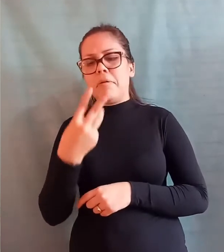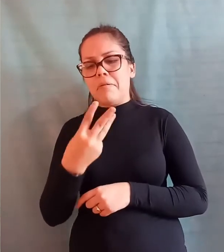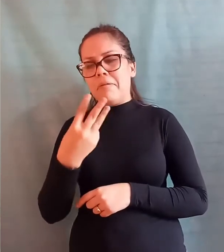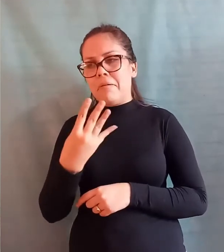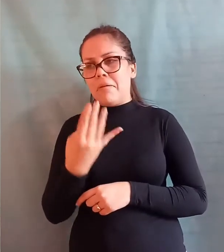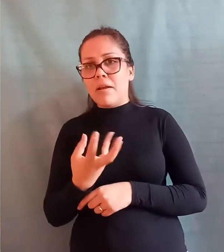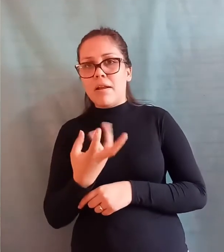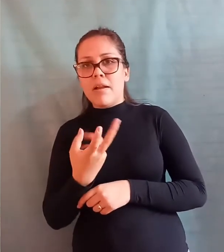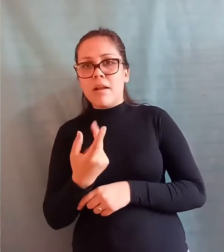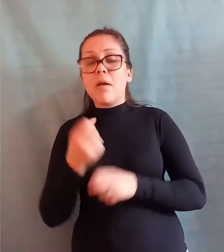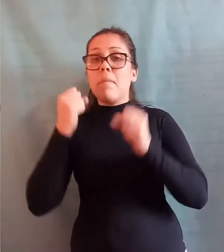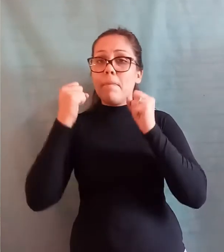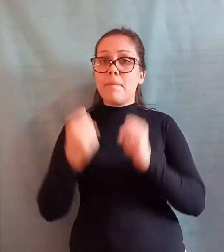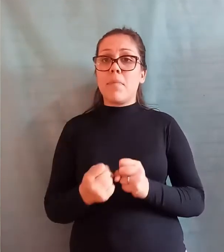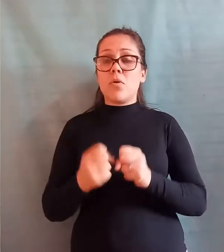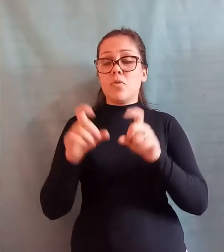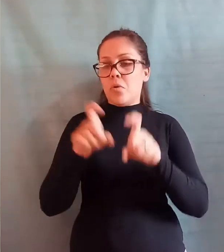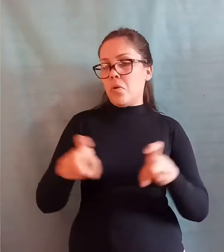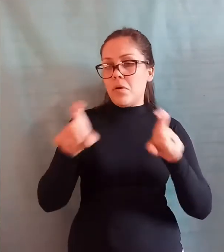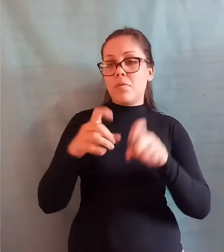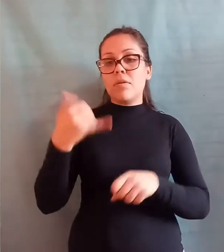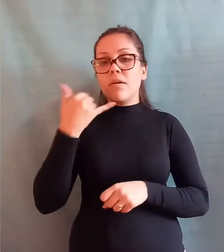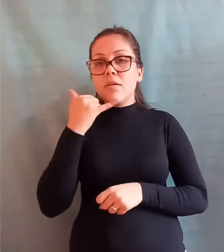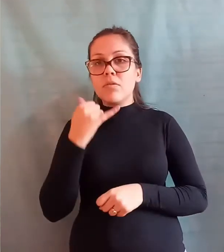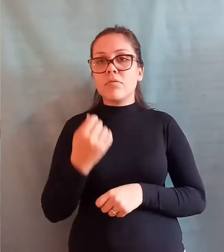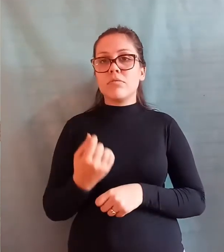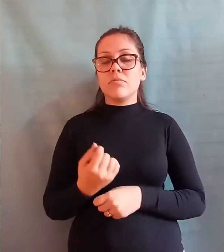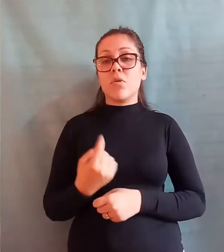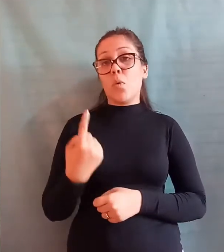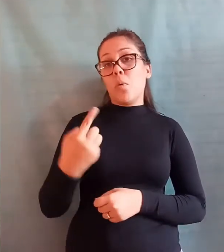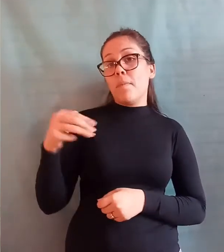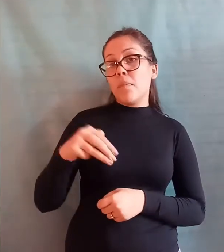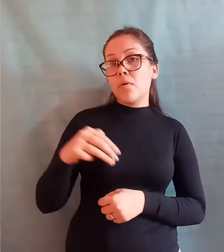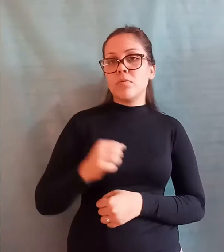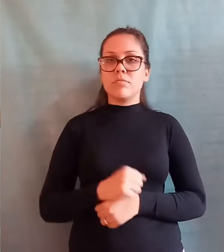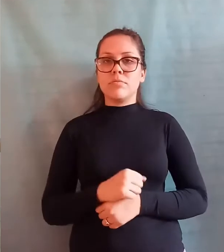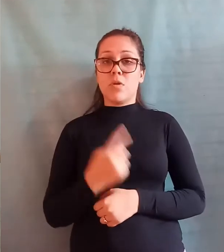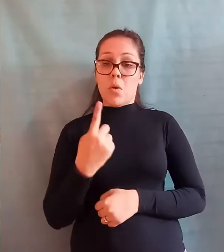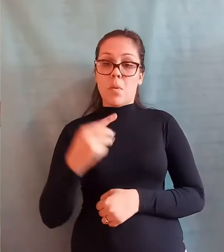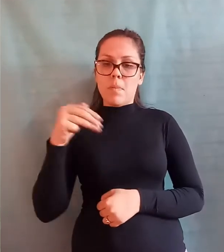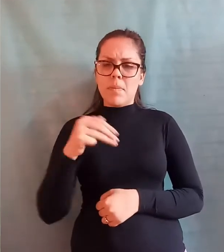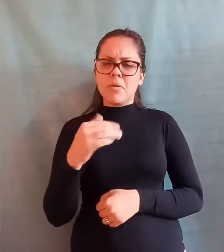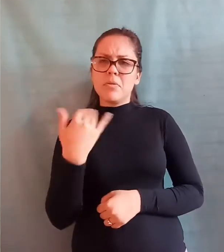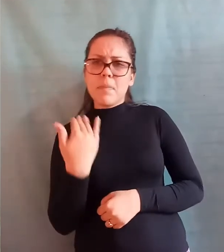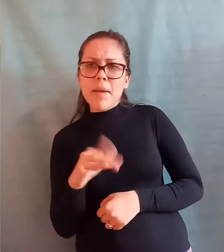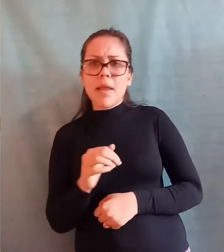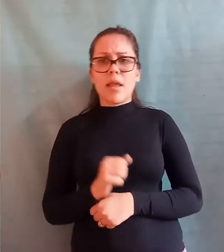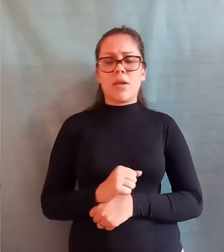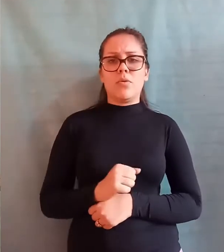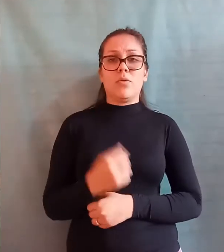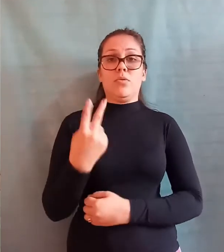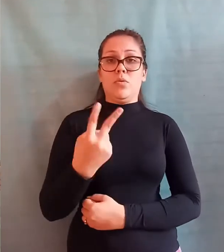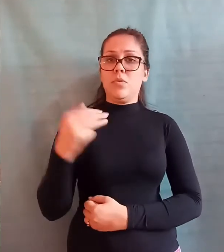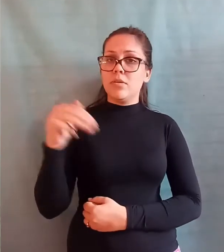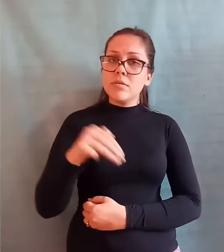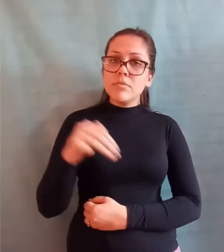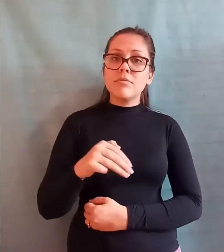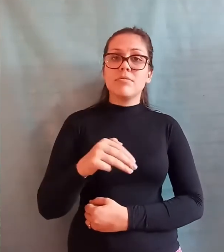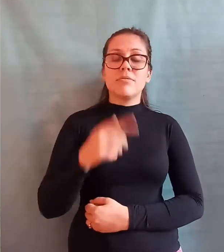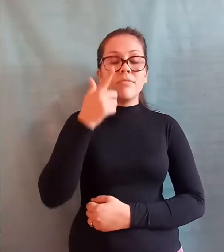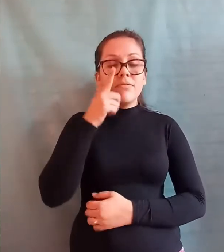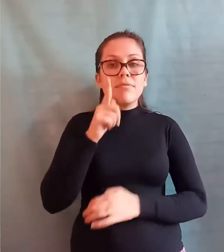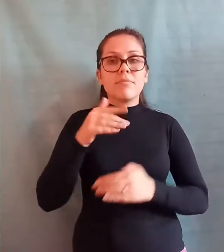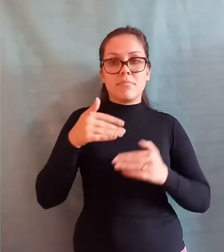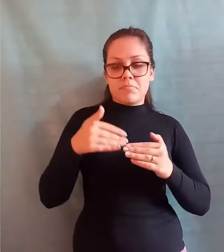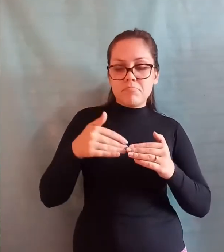vocês podem colocar um contador, um timer no celular, botar ali 1 minuto, depois 1 minuto e meio, depois 2 minutos e